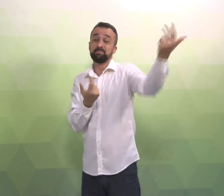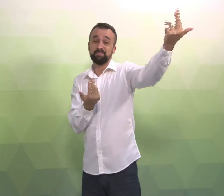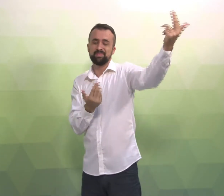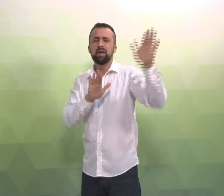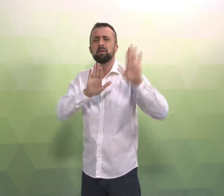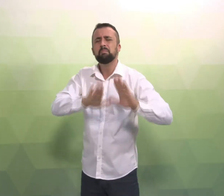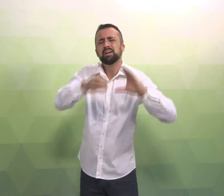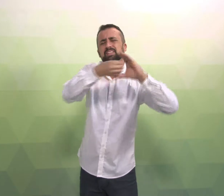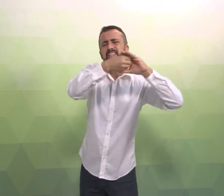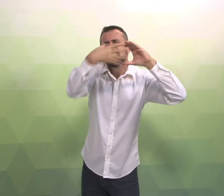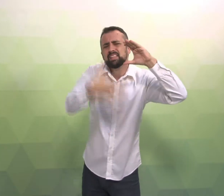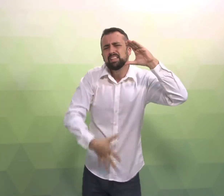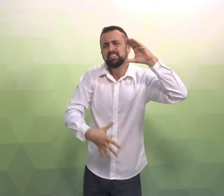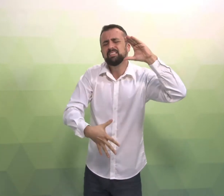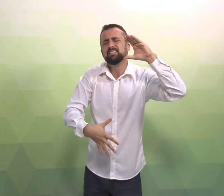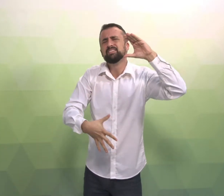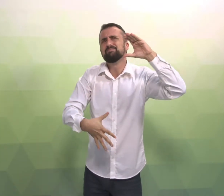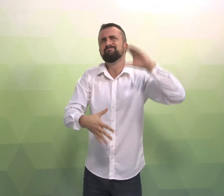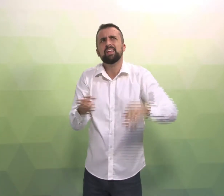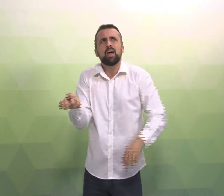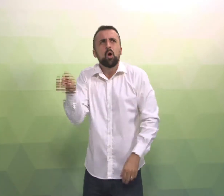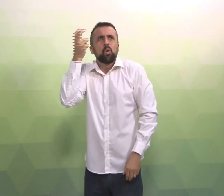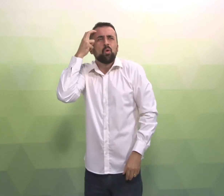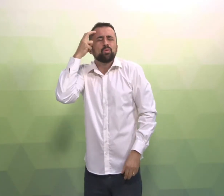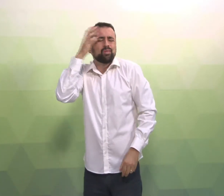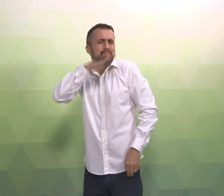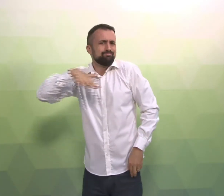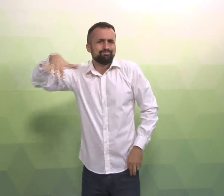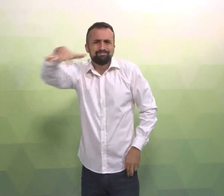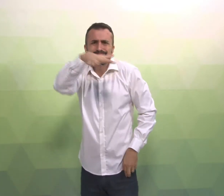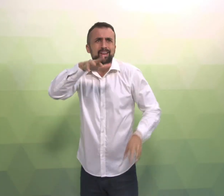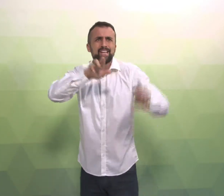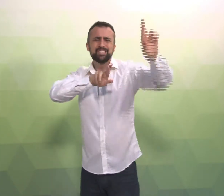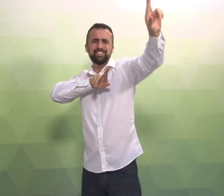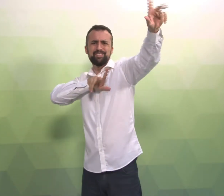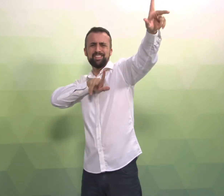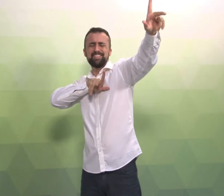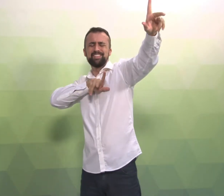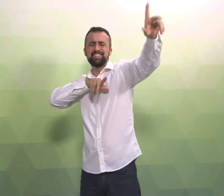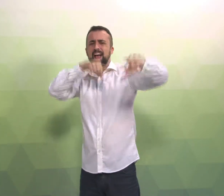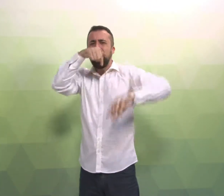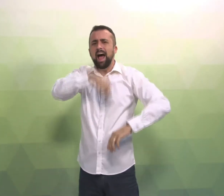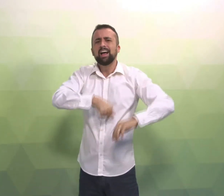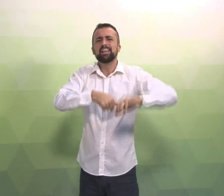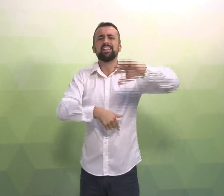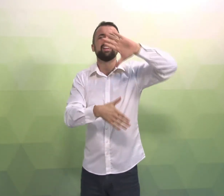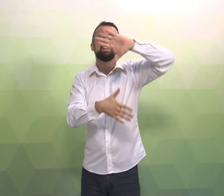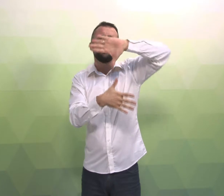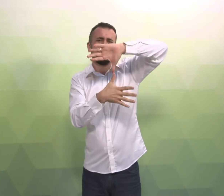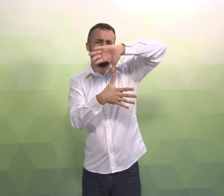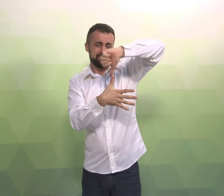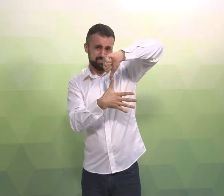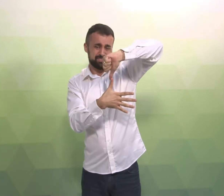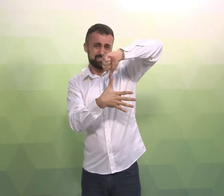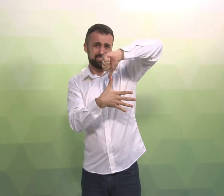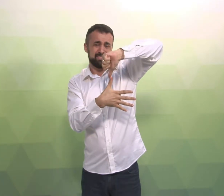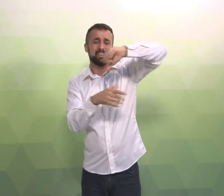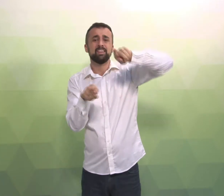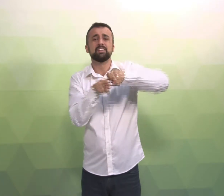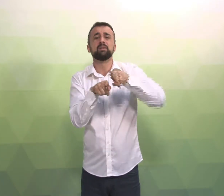oral, o português, mas os aspectos culturais, de forma geral, são diferentes aqui na América